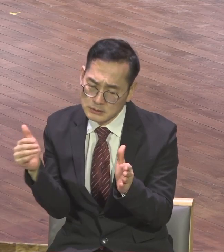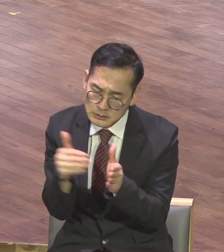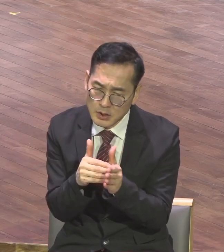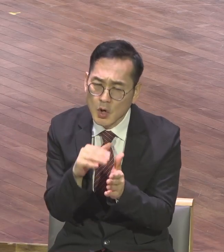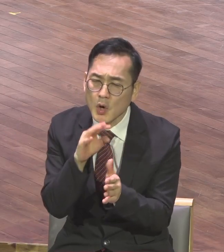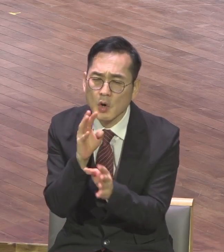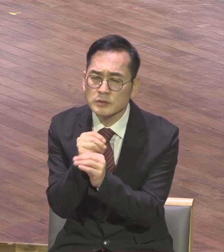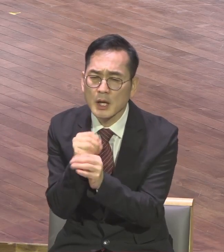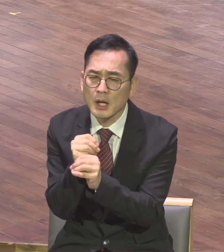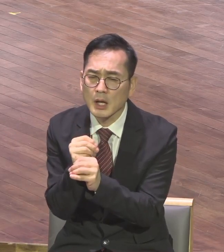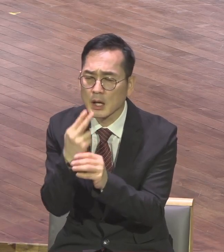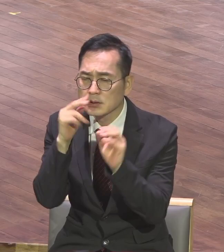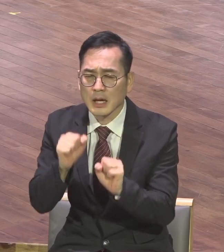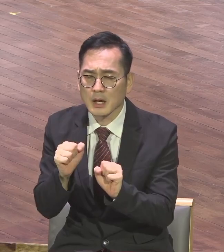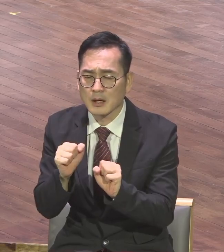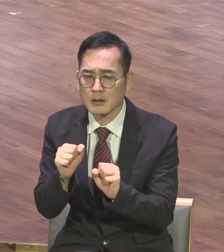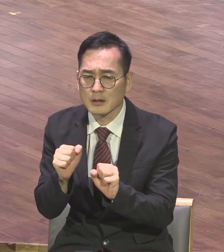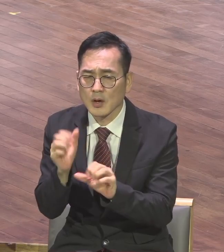하루하루 삽니다.